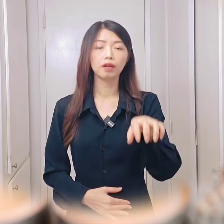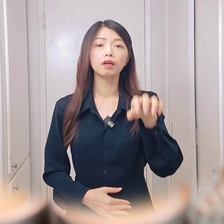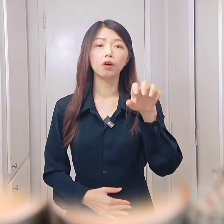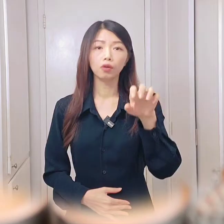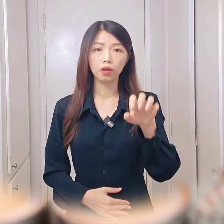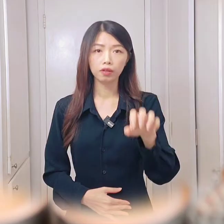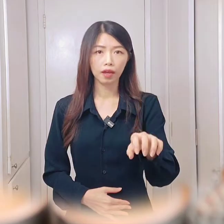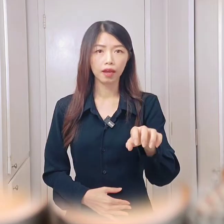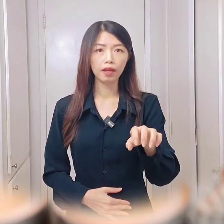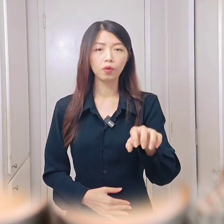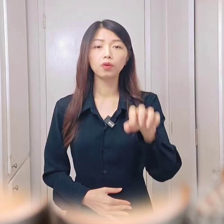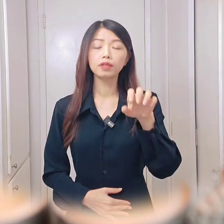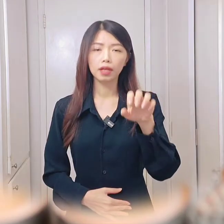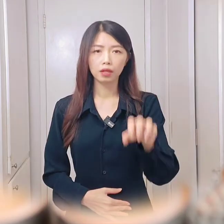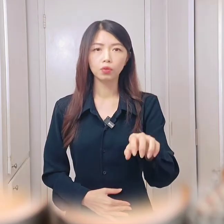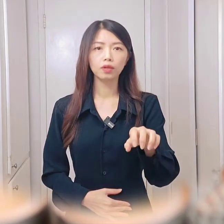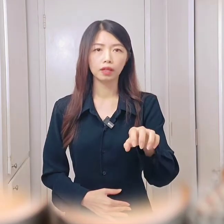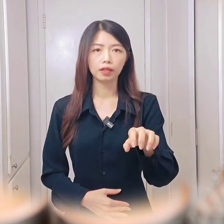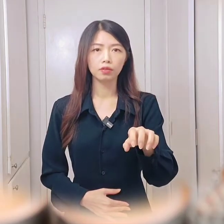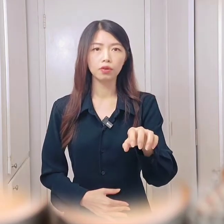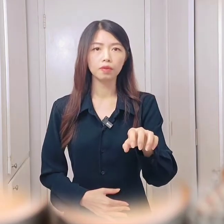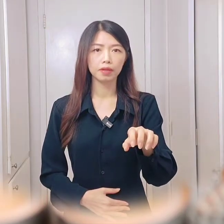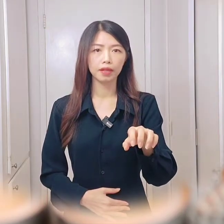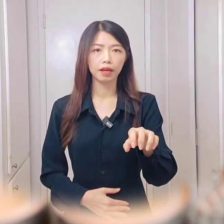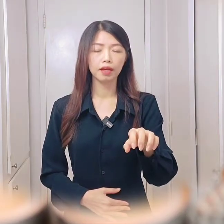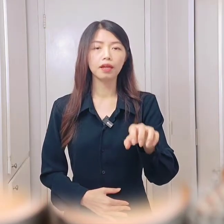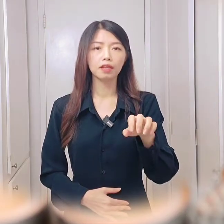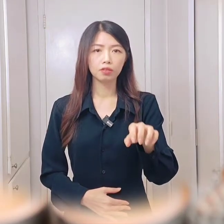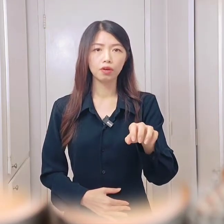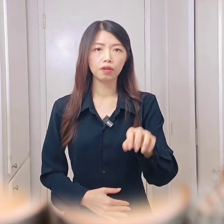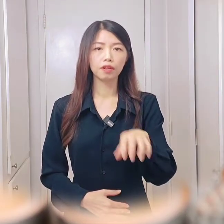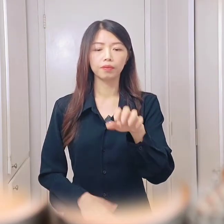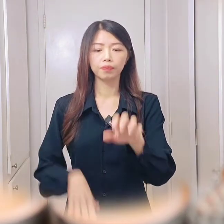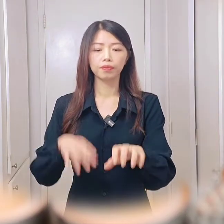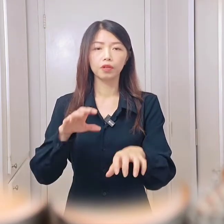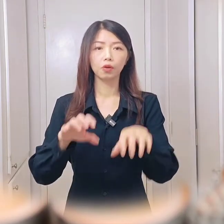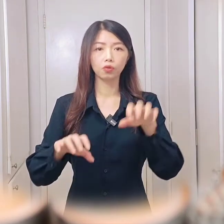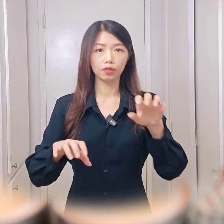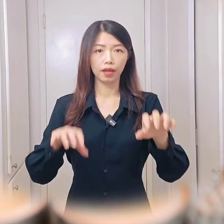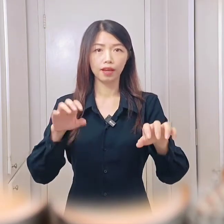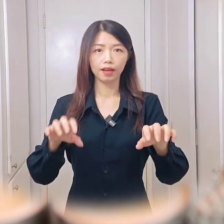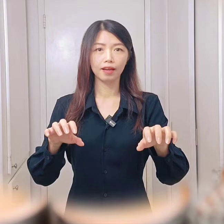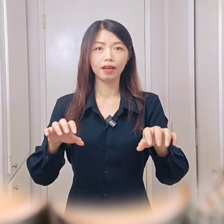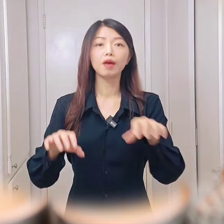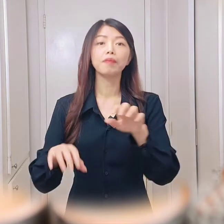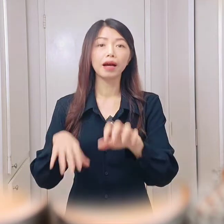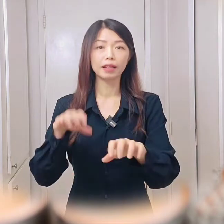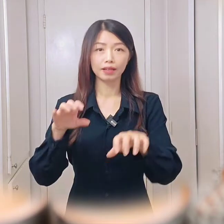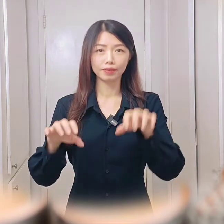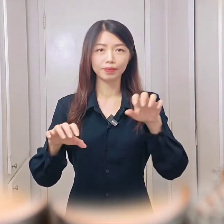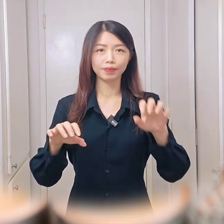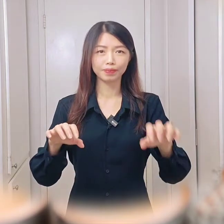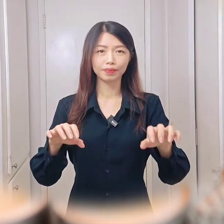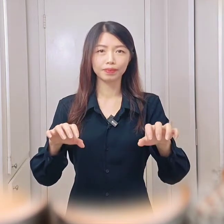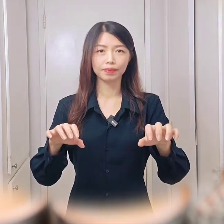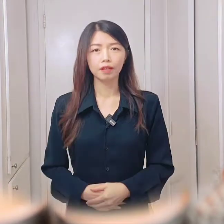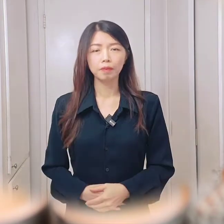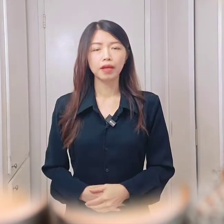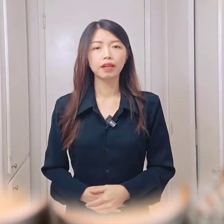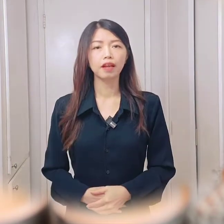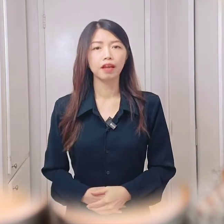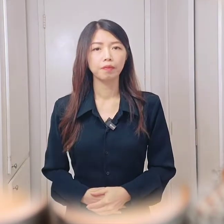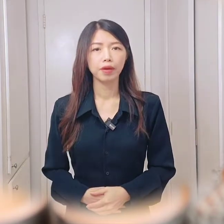돼요. 어디에 혹은 장소를 나타내는 수어입니다. 이 수어를 여러 군데. 마을.